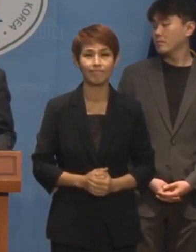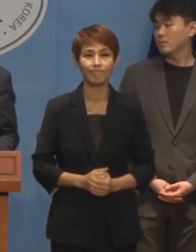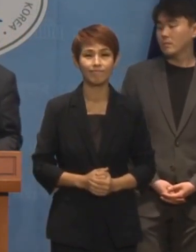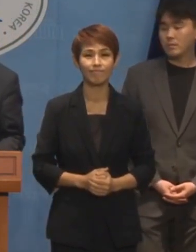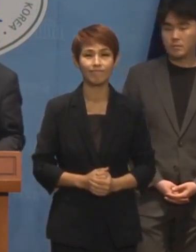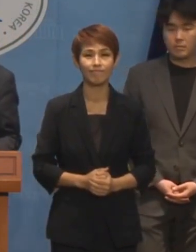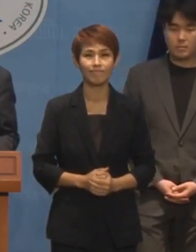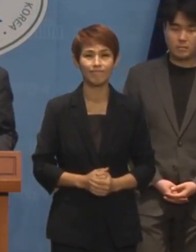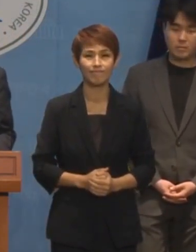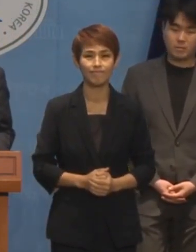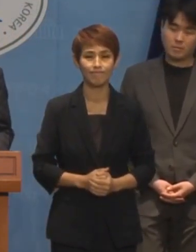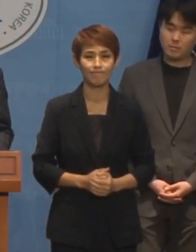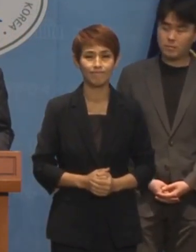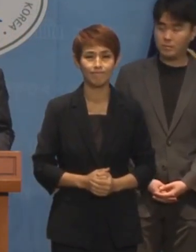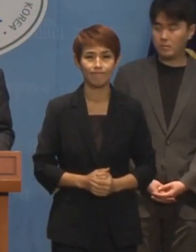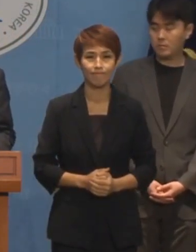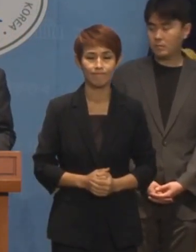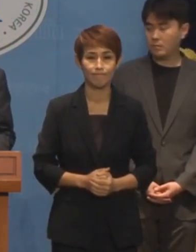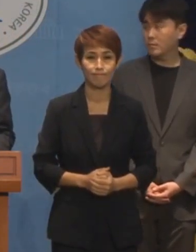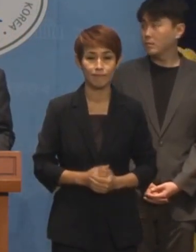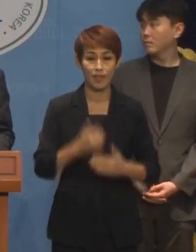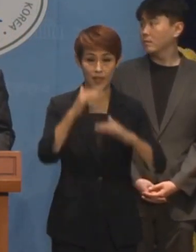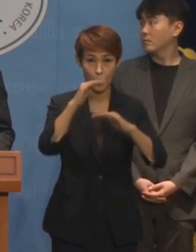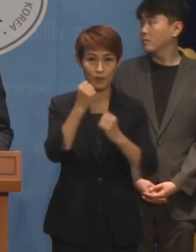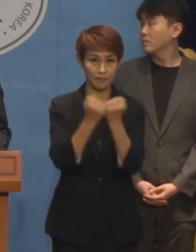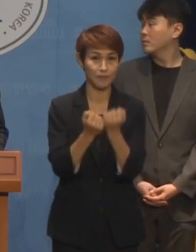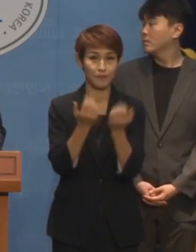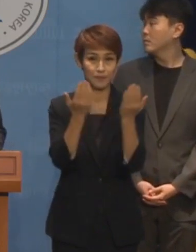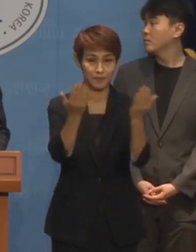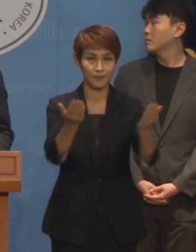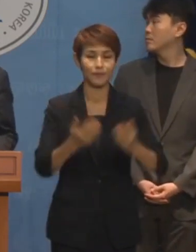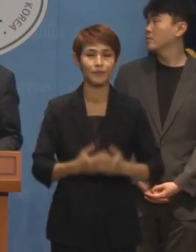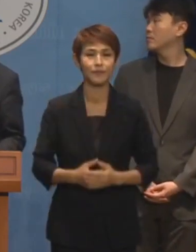예, 바로 기자회견문을 낭독하도록 하겠습니다.